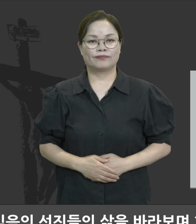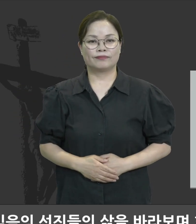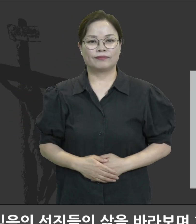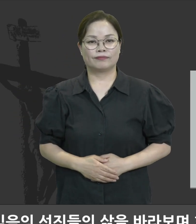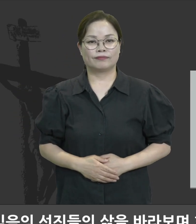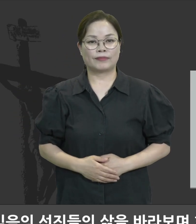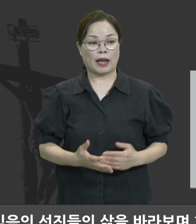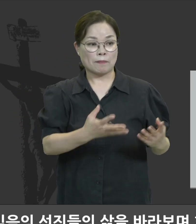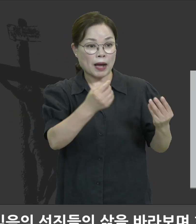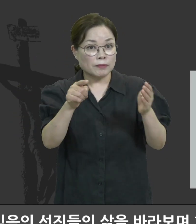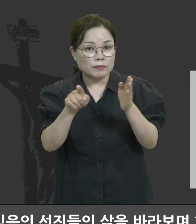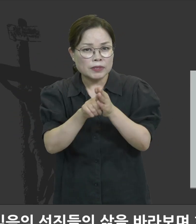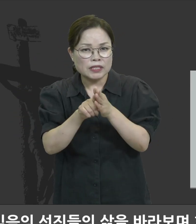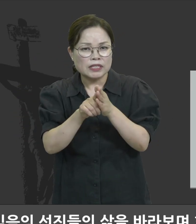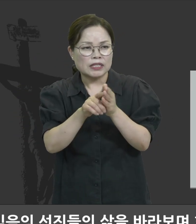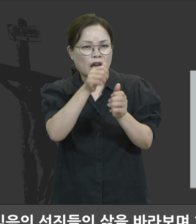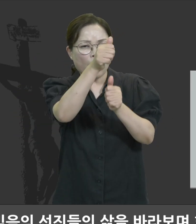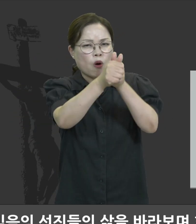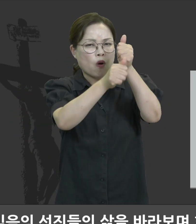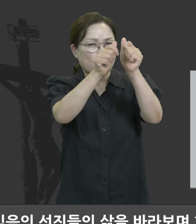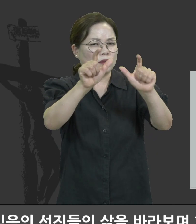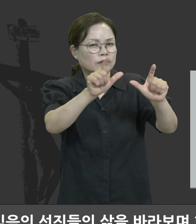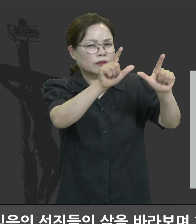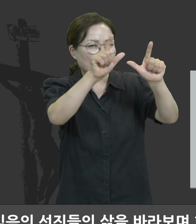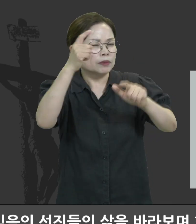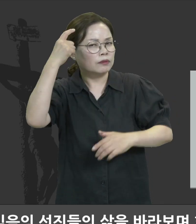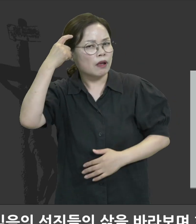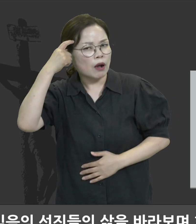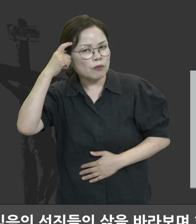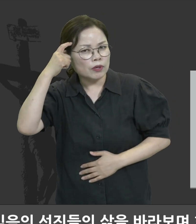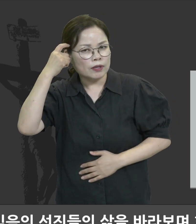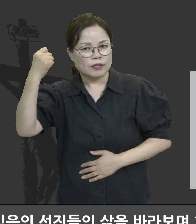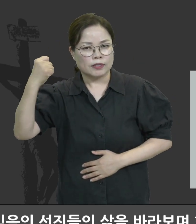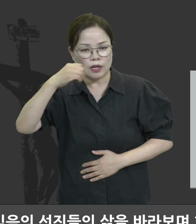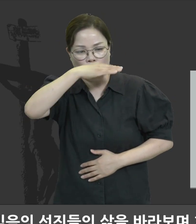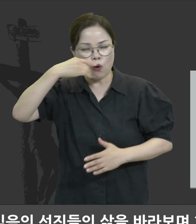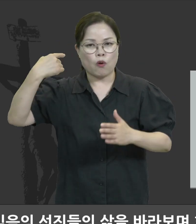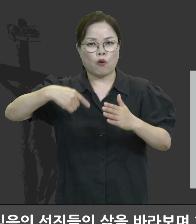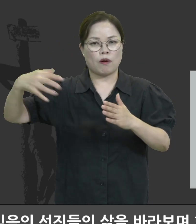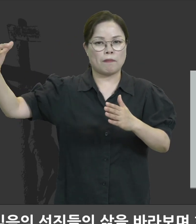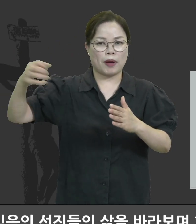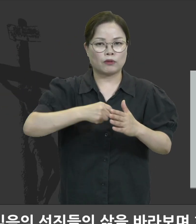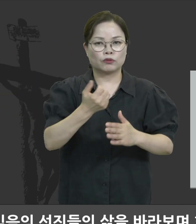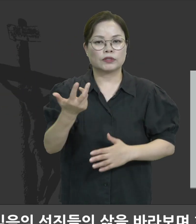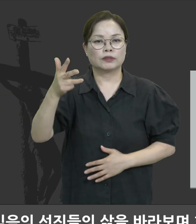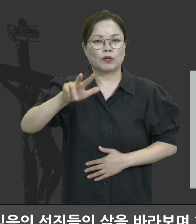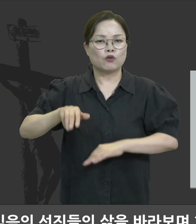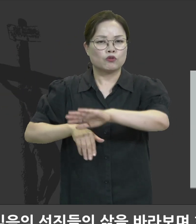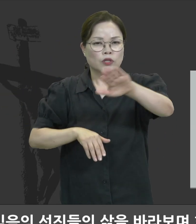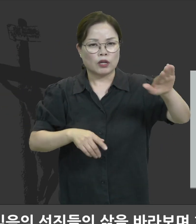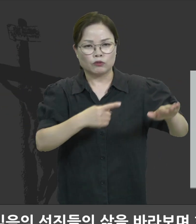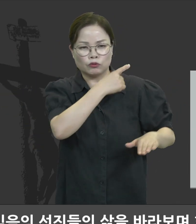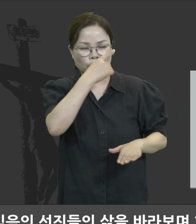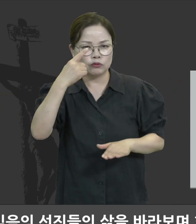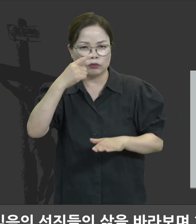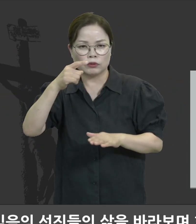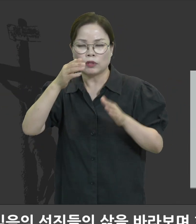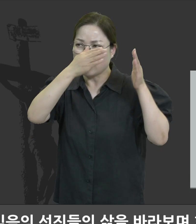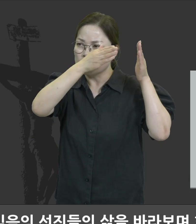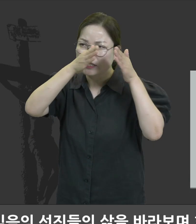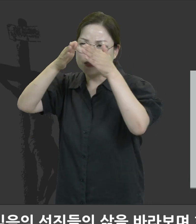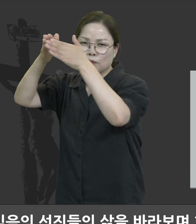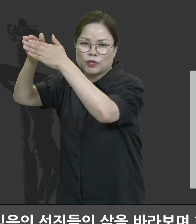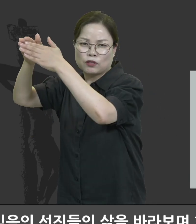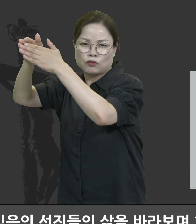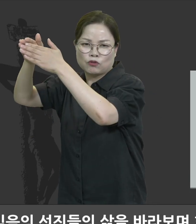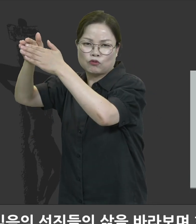많은 믿음의 선진들의 삶을 바라보며 힘과 교훈을 얻을 수 있지만 우리가 눈을 고정해야 하는 궁극적인